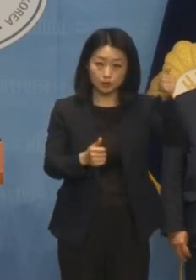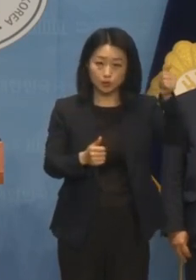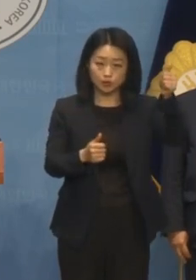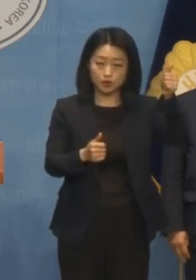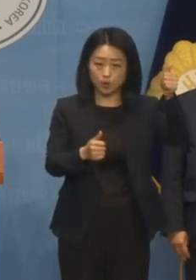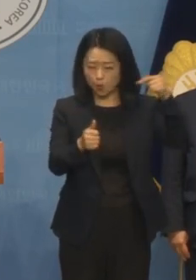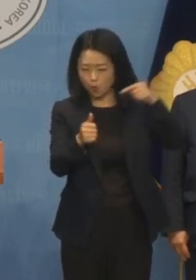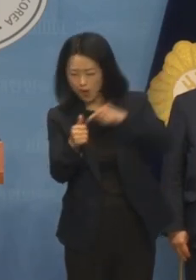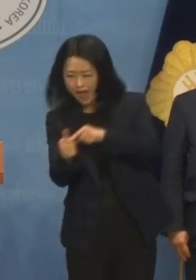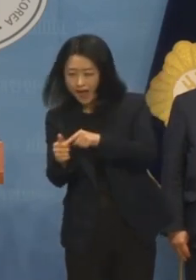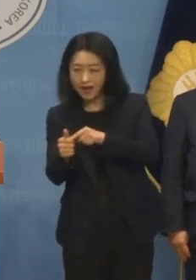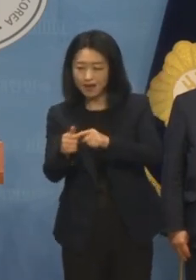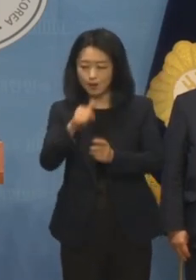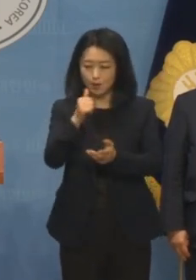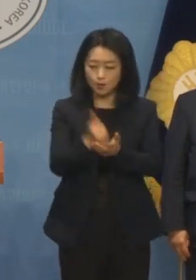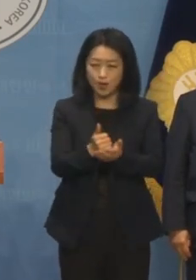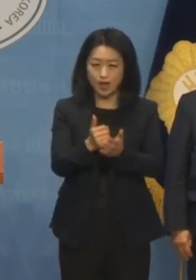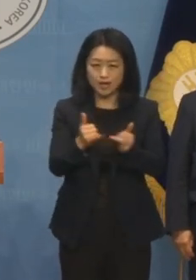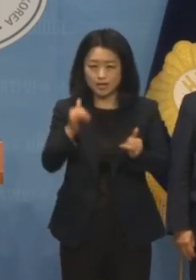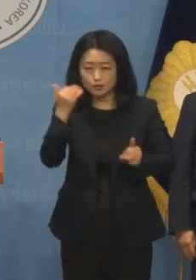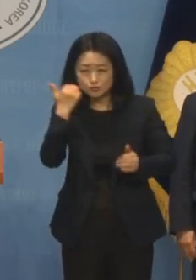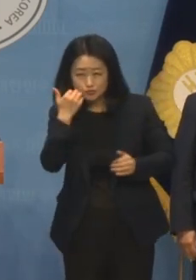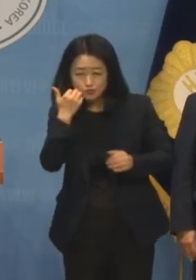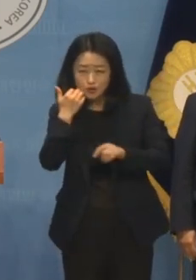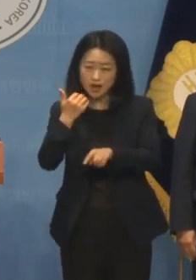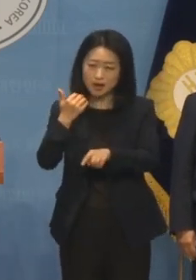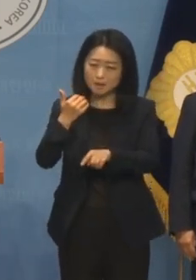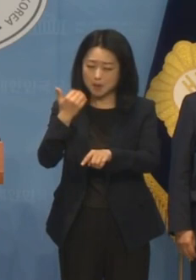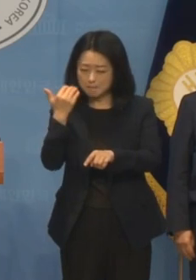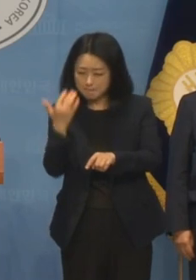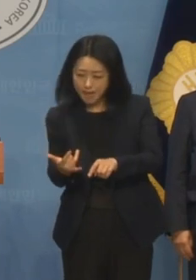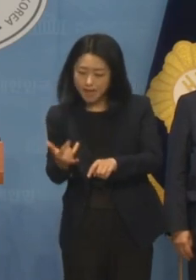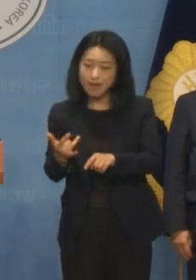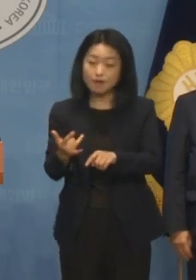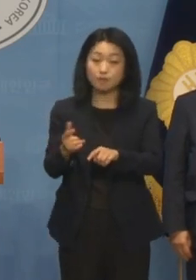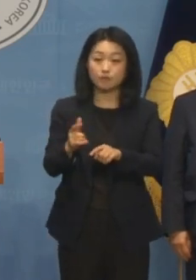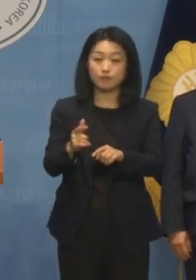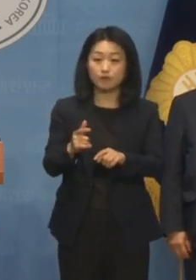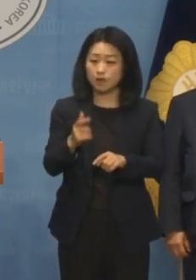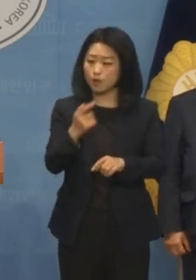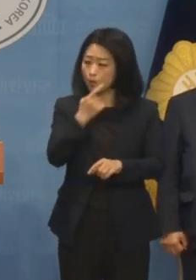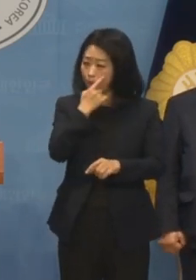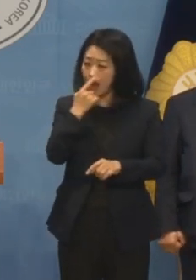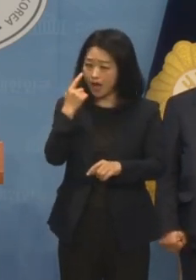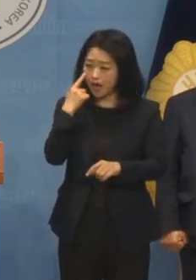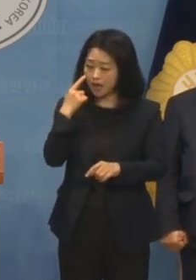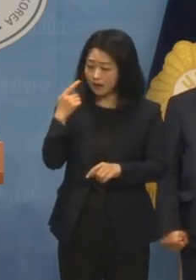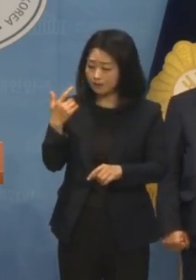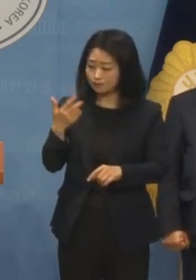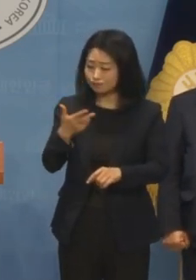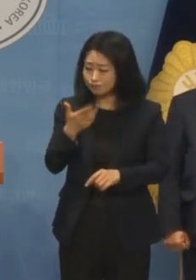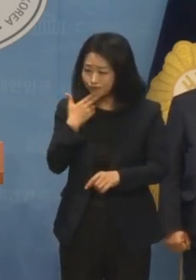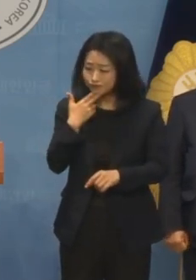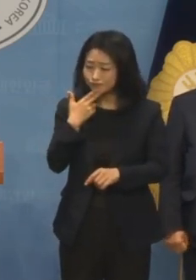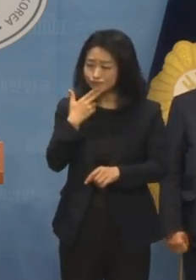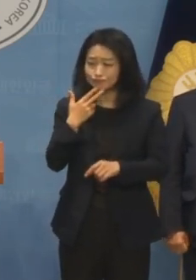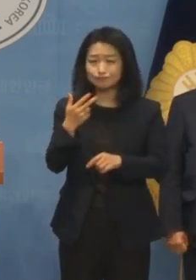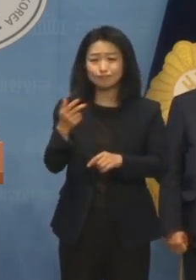빼라, 이러한 외압이 있었다고 확인되지 않은 주장을 마치 진실인